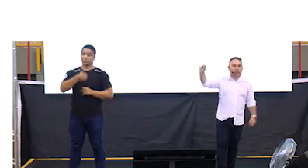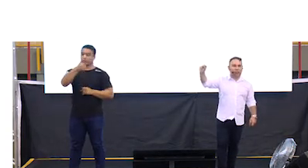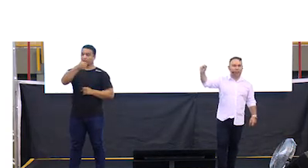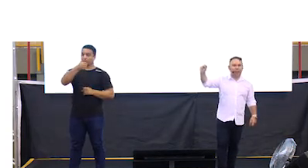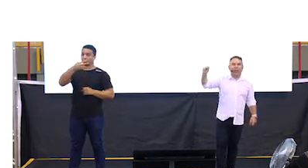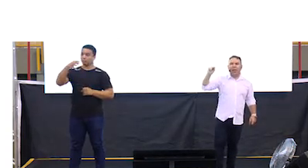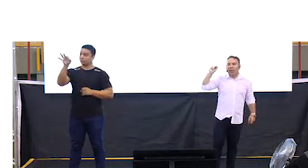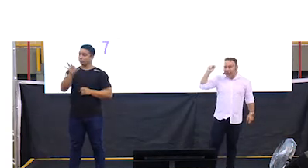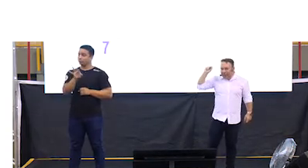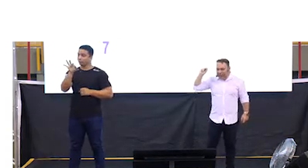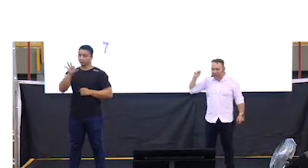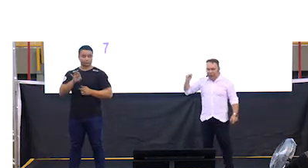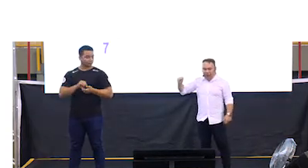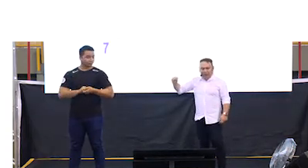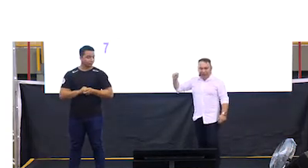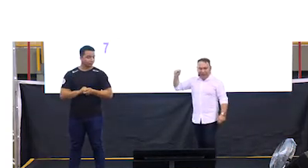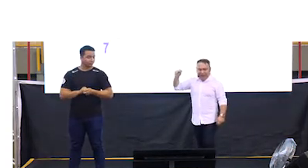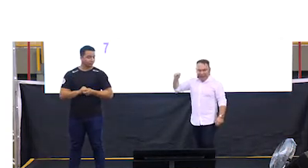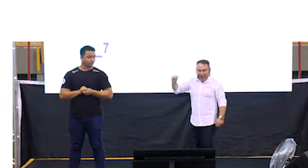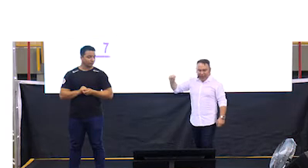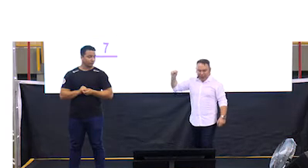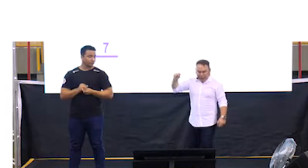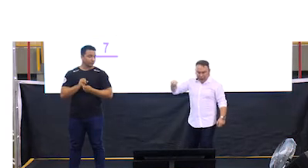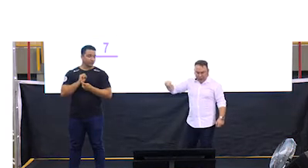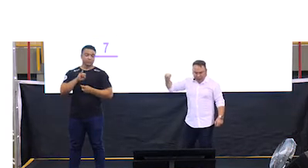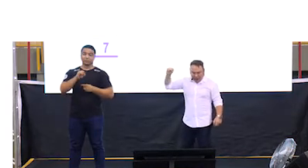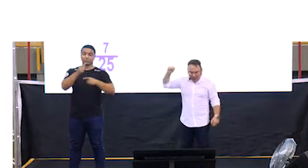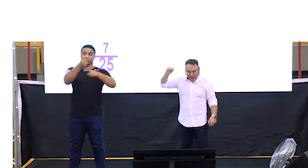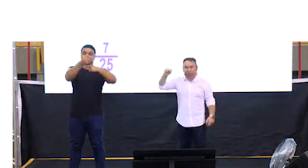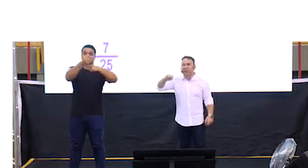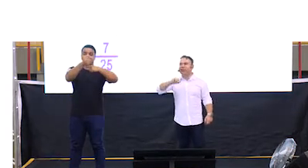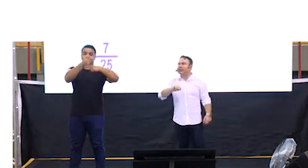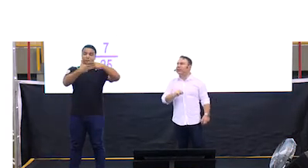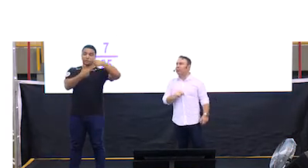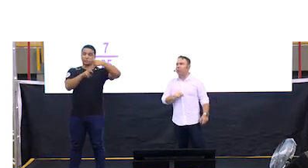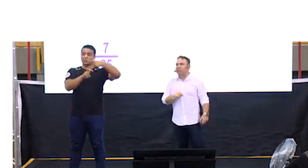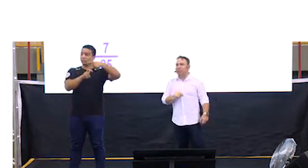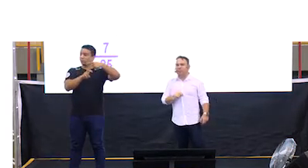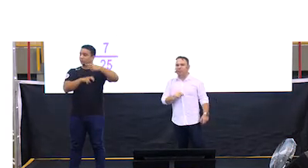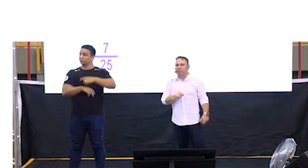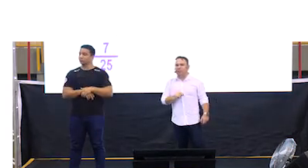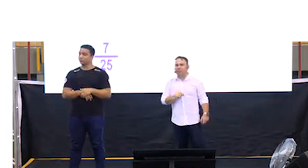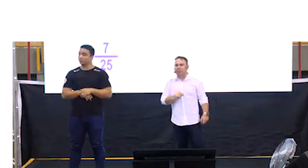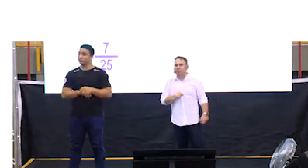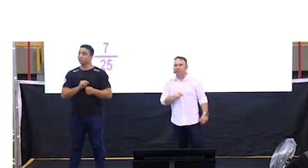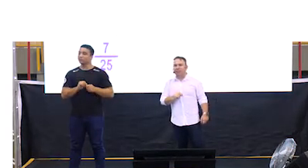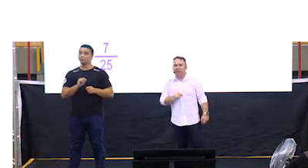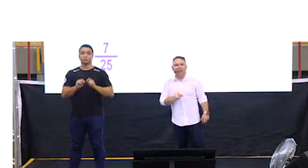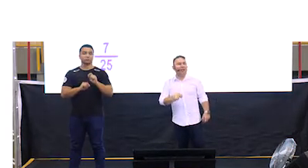14%. E se eu tivesse 7 sobre 25?